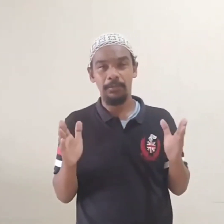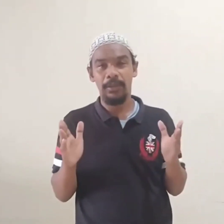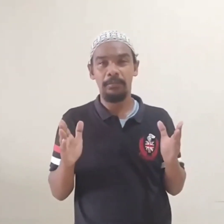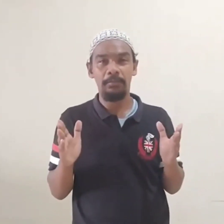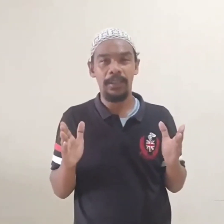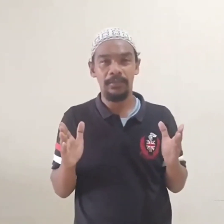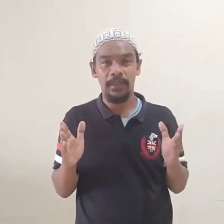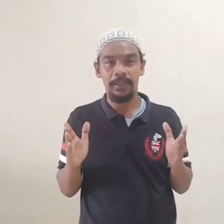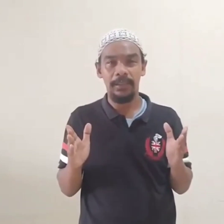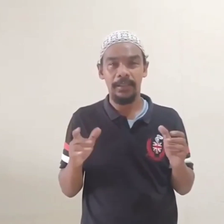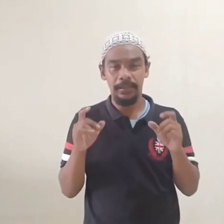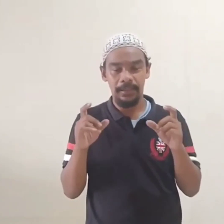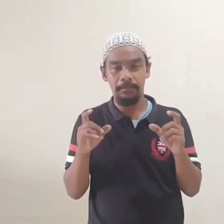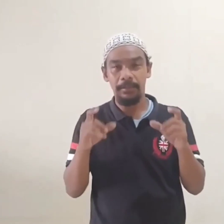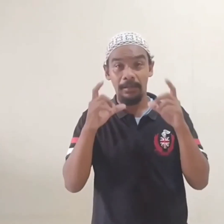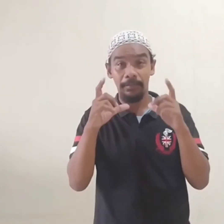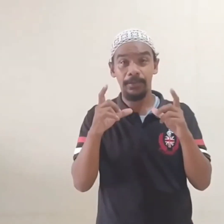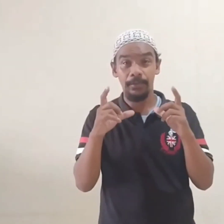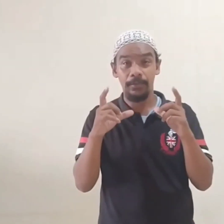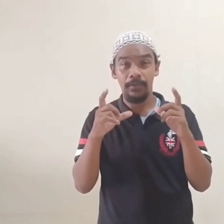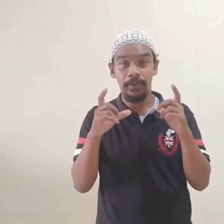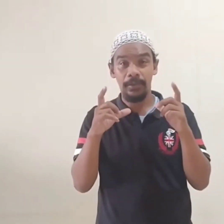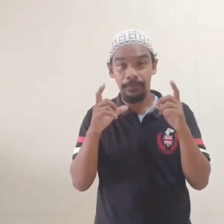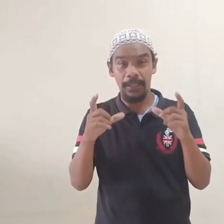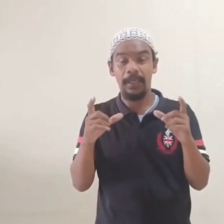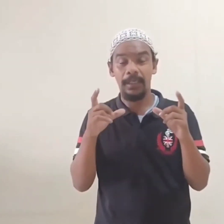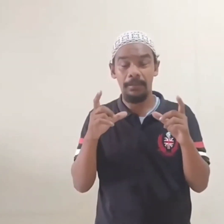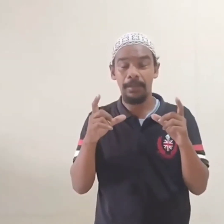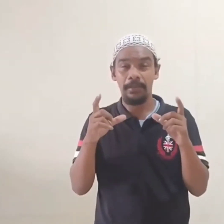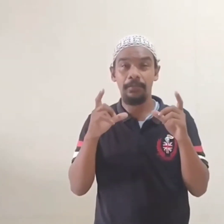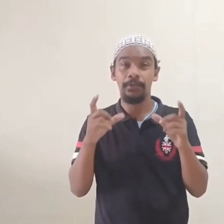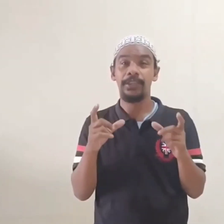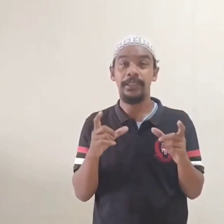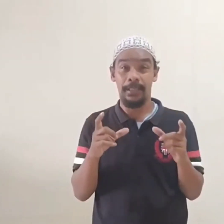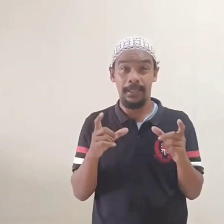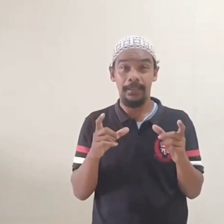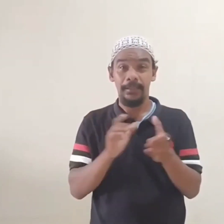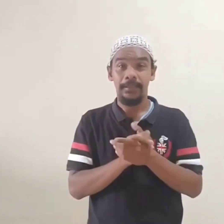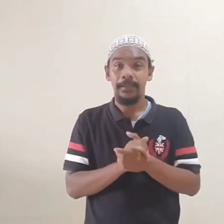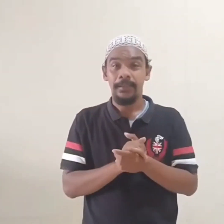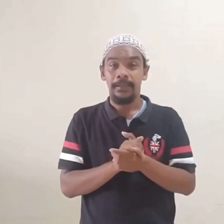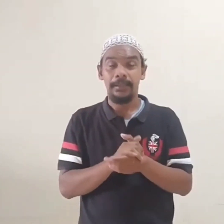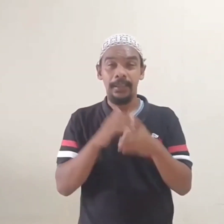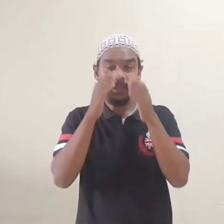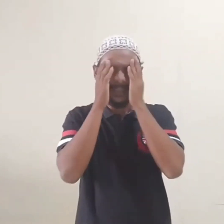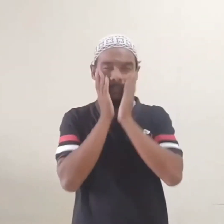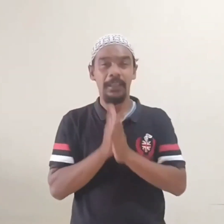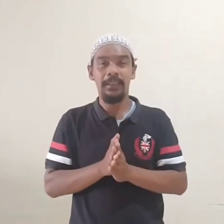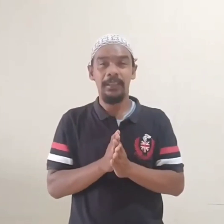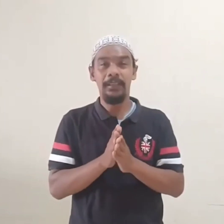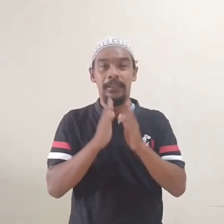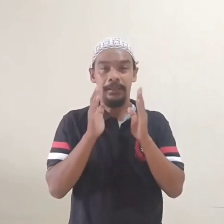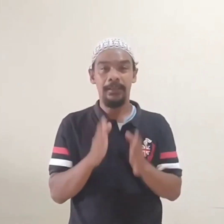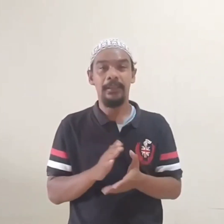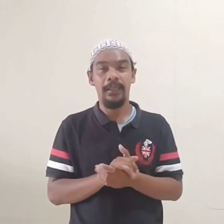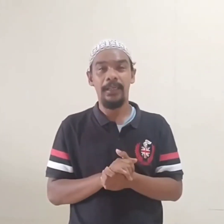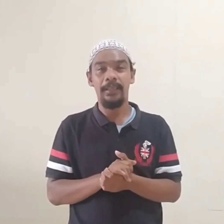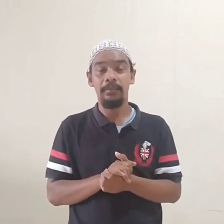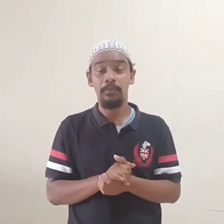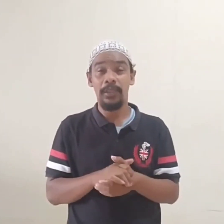dengan Pak Budianto lagi. Nanti kirimnya dalam bentuk gambar foto saja, ya, Nak. Nanti kalau bagi ayah dan bunda